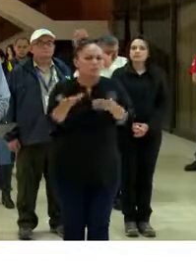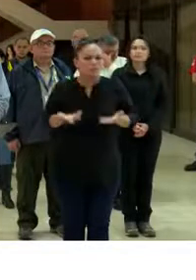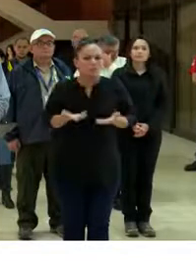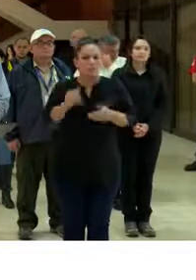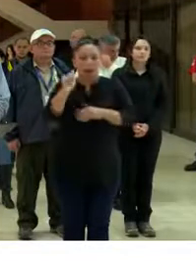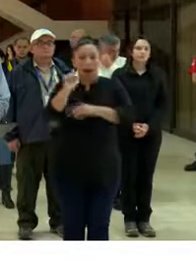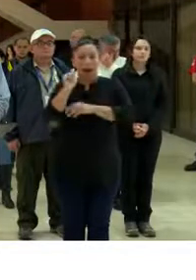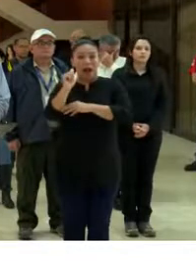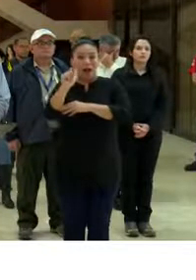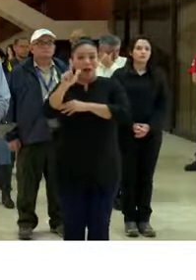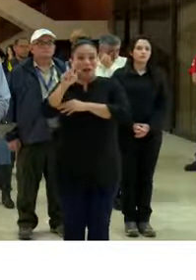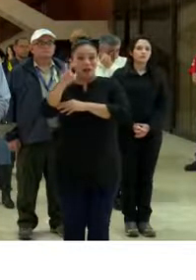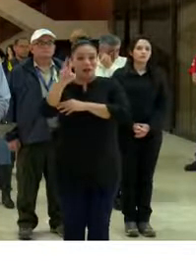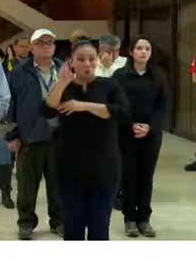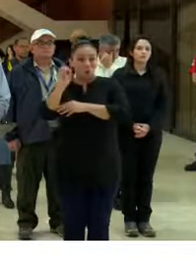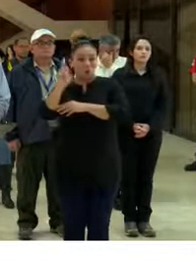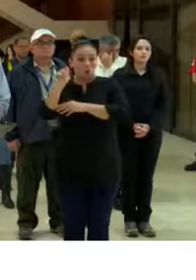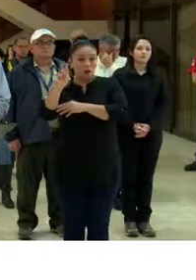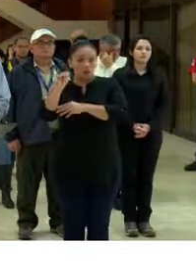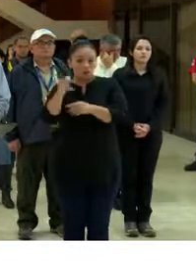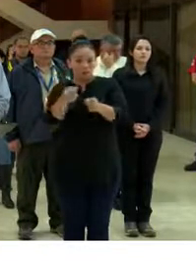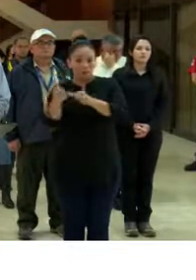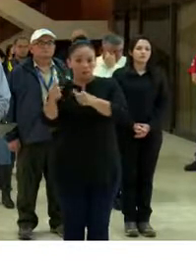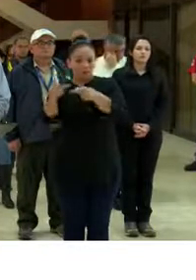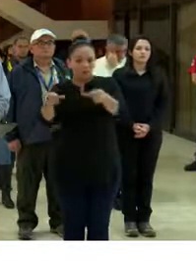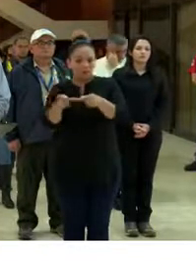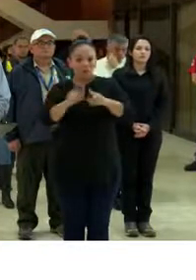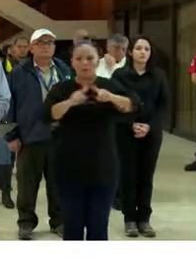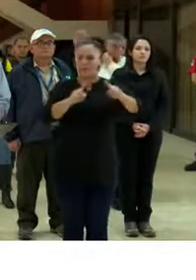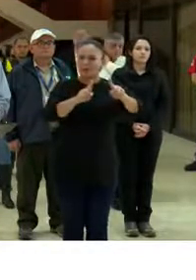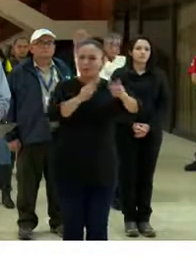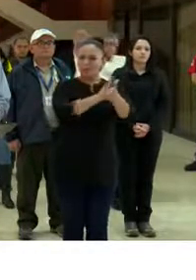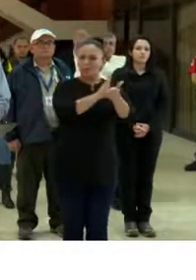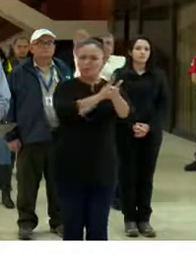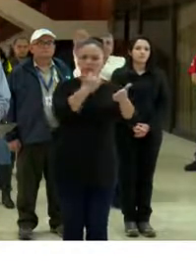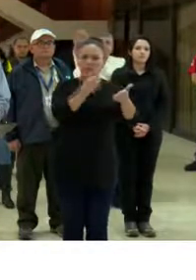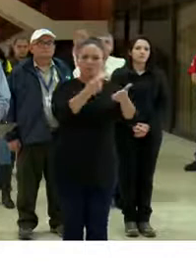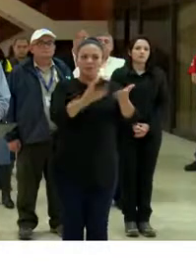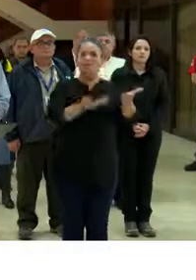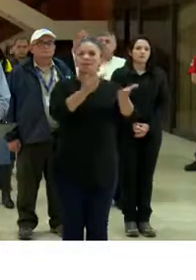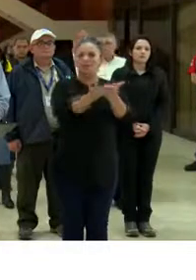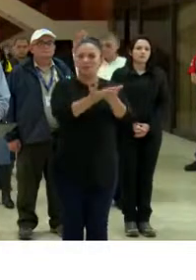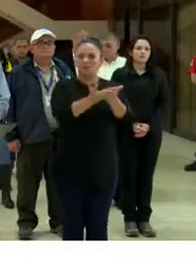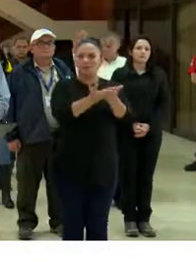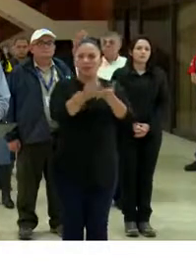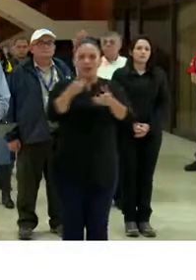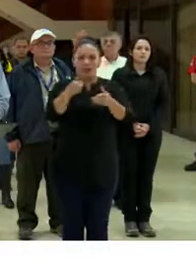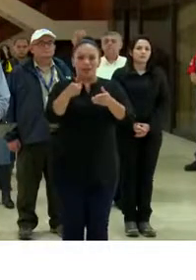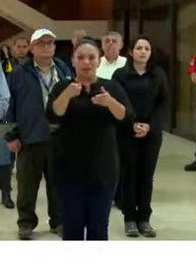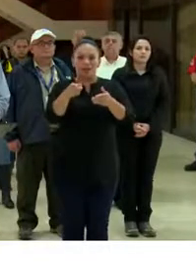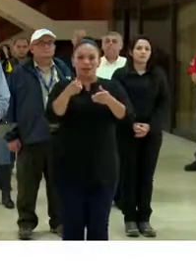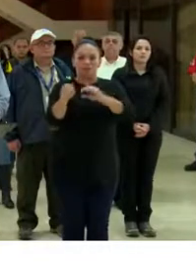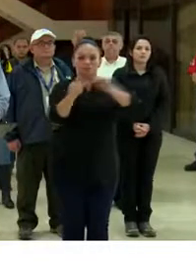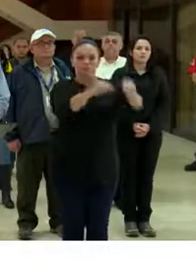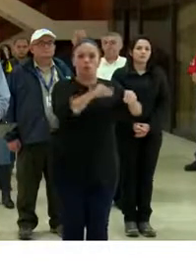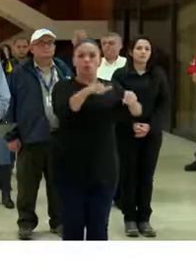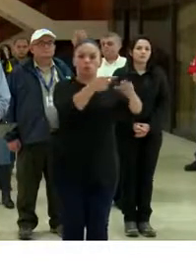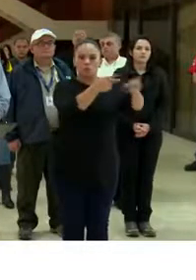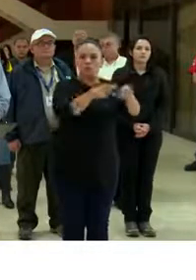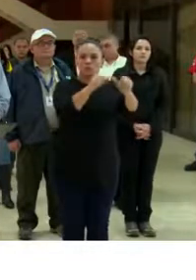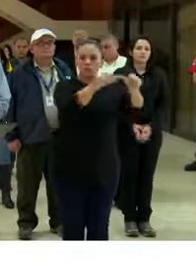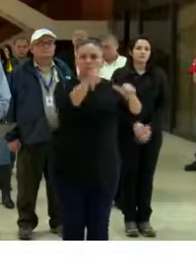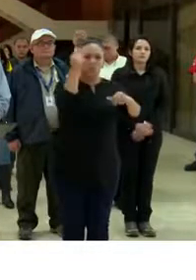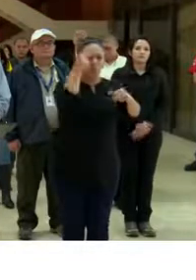don Álvaro del cargo, pero se dice en el comunicado de prensa que se plantea buscar algún otro espacio para que él pueda continuar en el